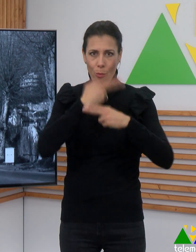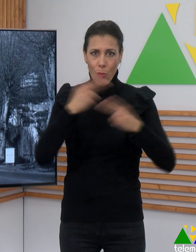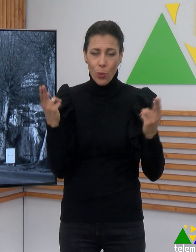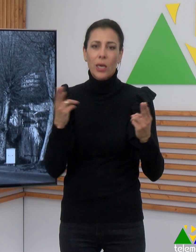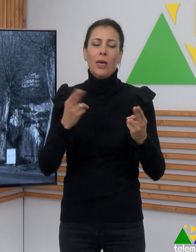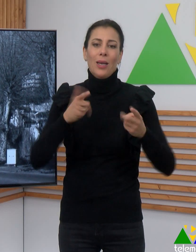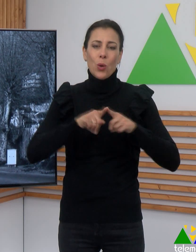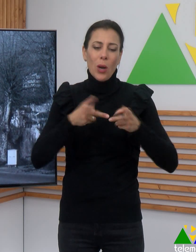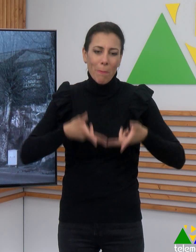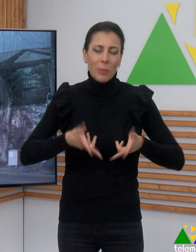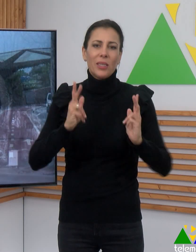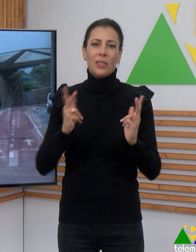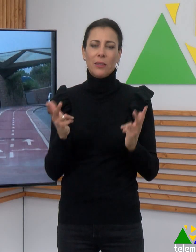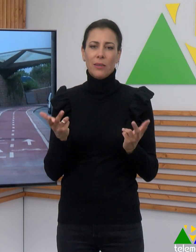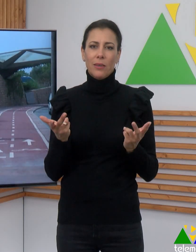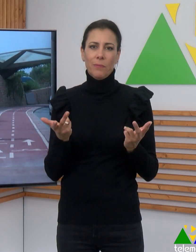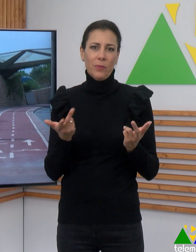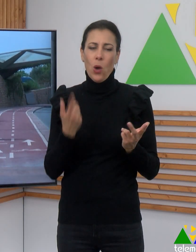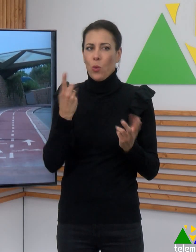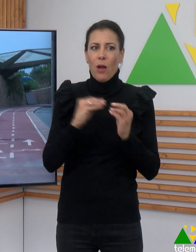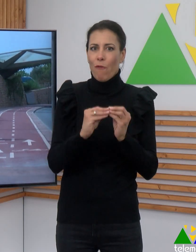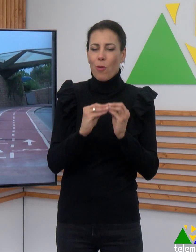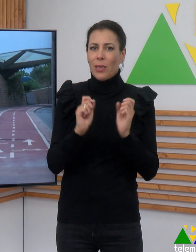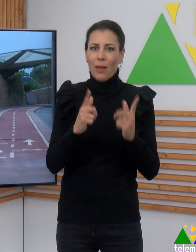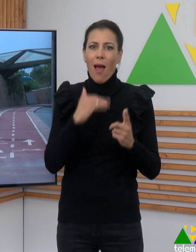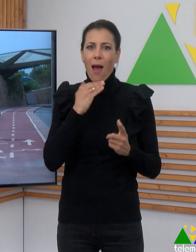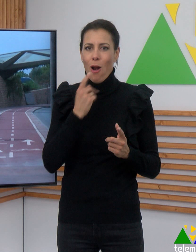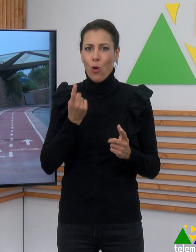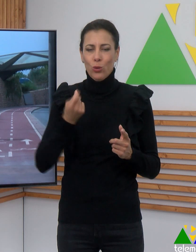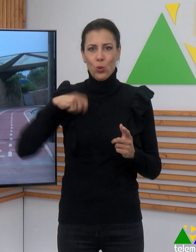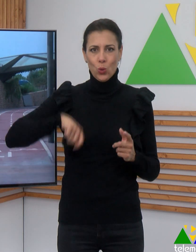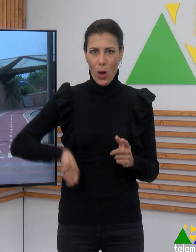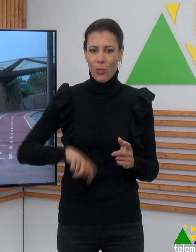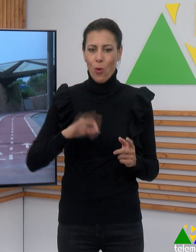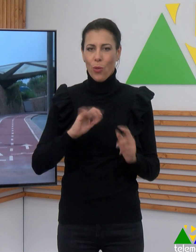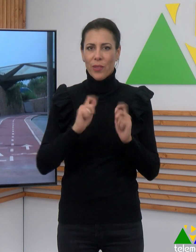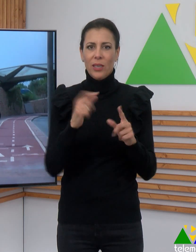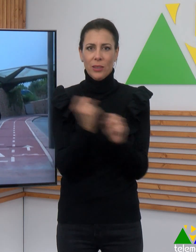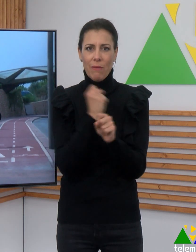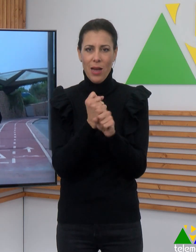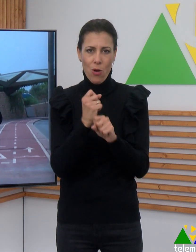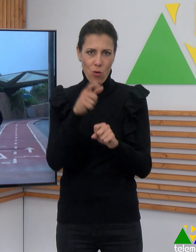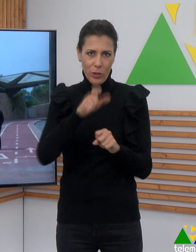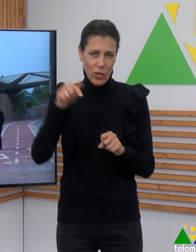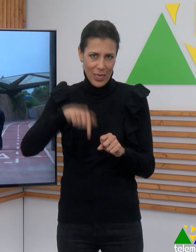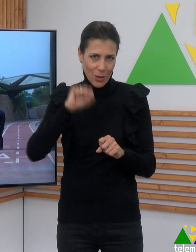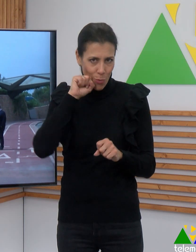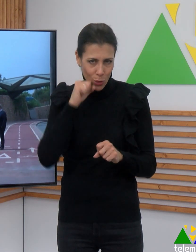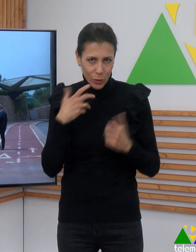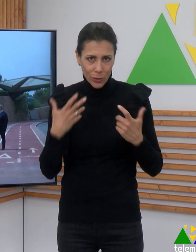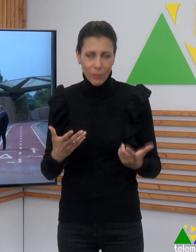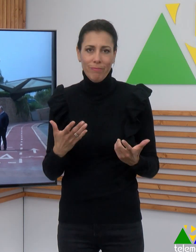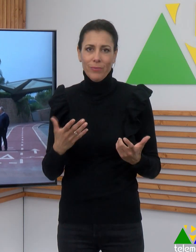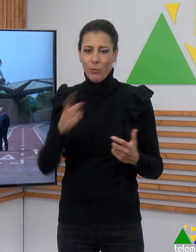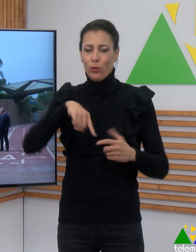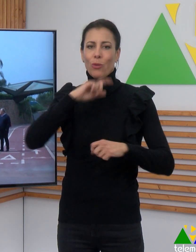que permitiera pues de alguna manera pues, dar algunos salarios, algunos trabajos a los trabajadores motrileños que estaban